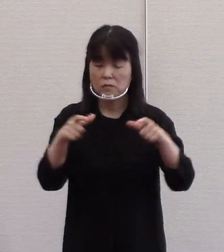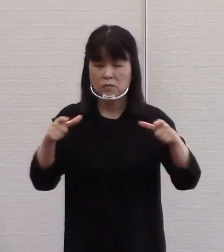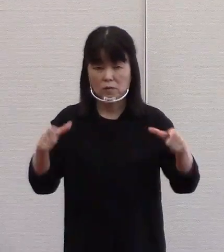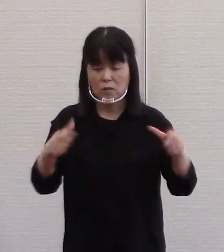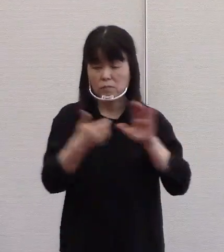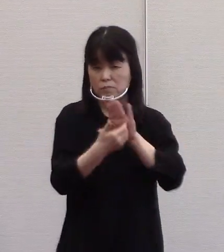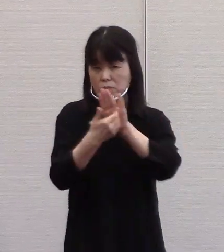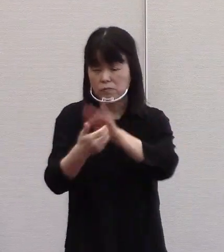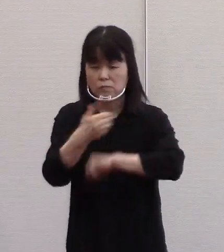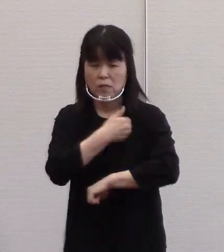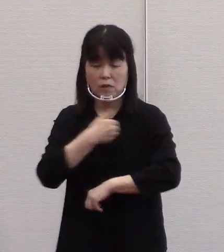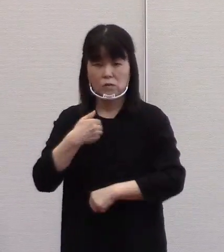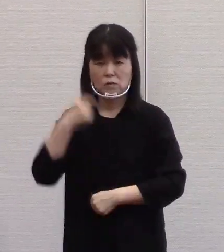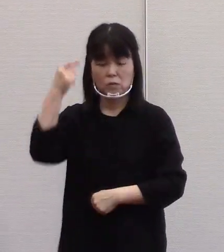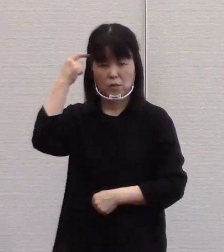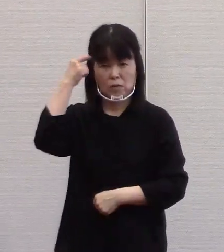局